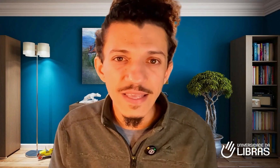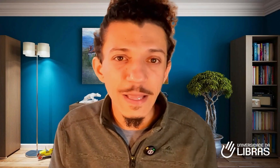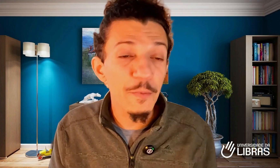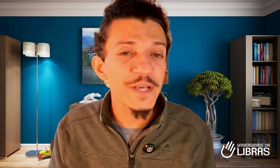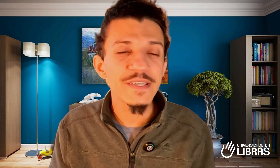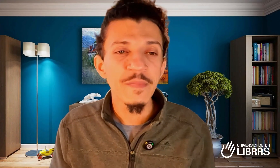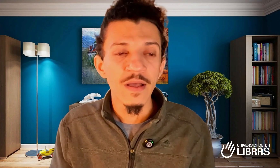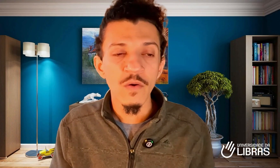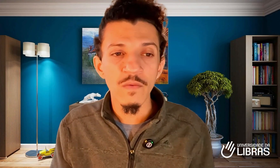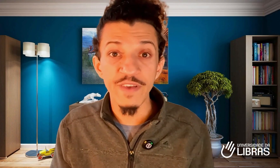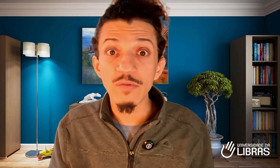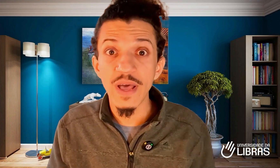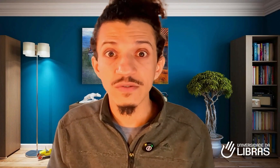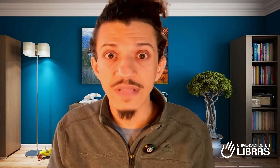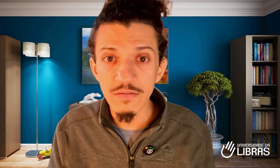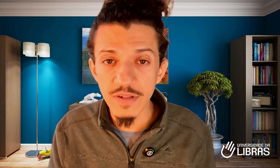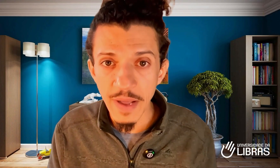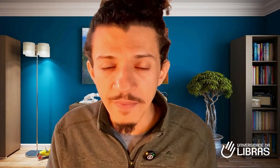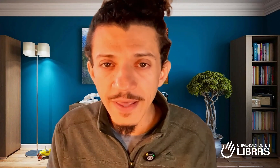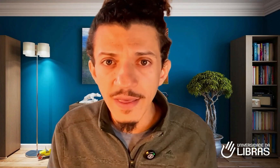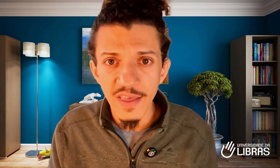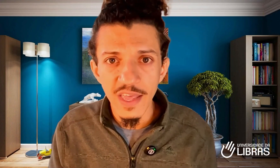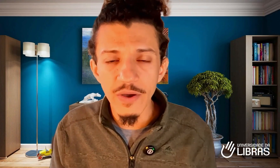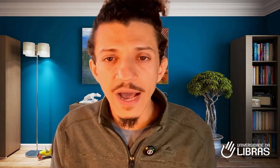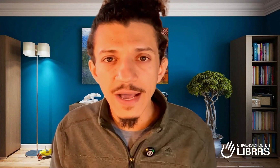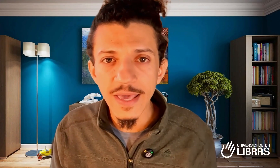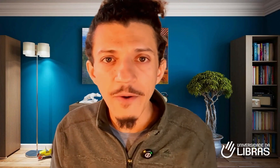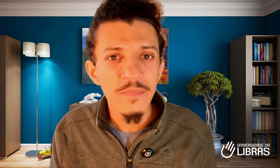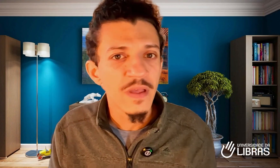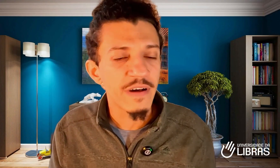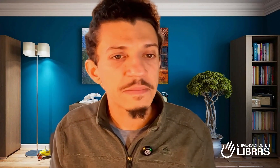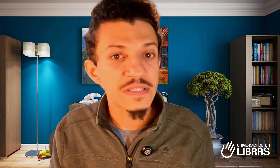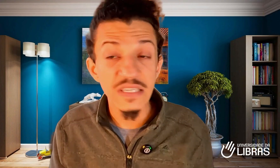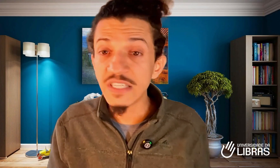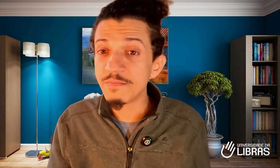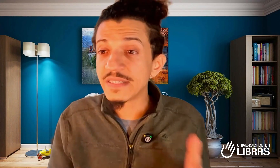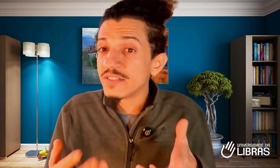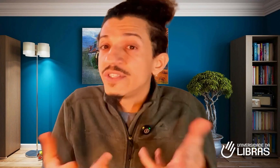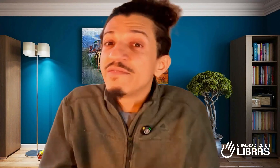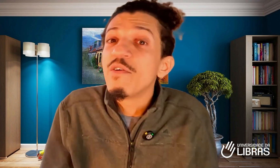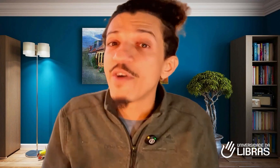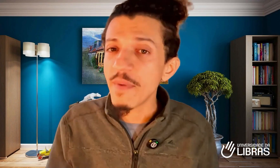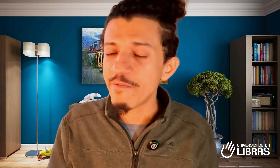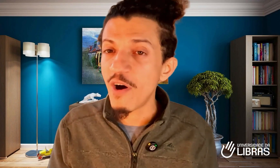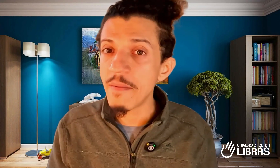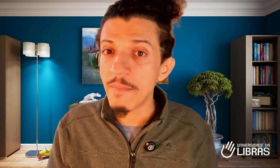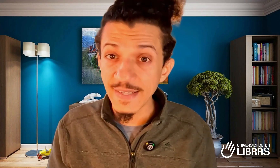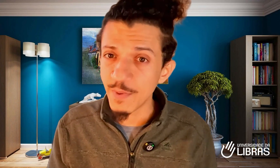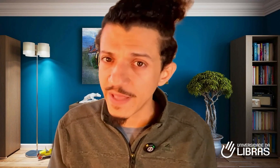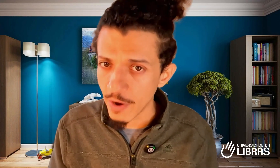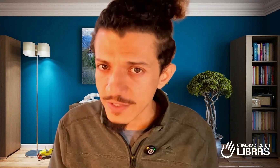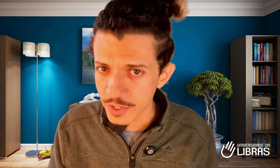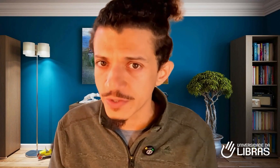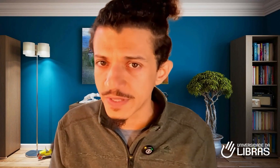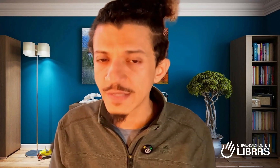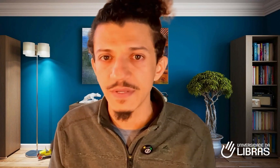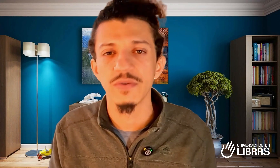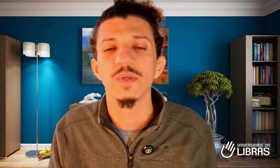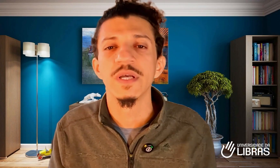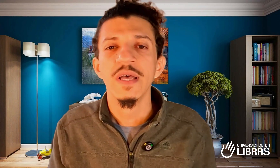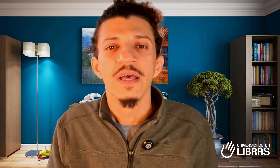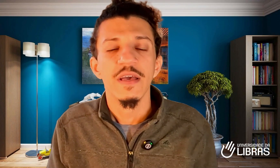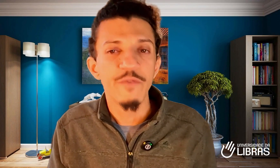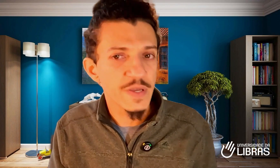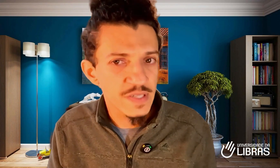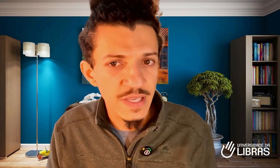E depois, vendo o resultado da minha mãe, eu e a Raquel falando assim, a gente precisa desenvolver uma forma mais poderosa de ajudar as